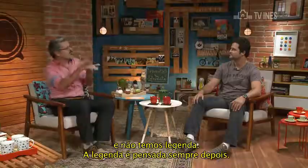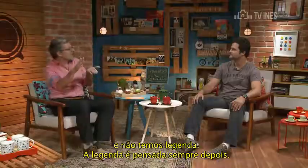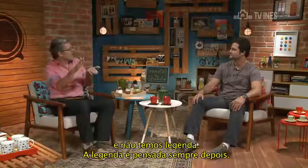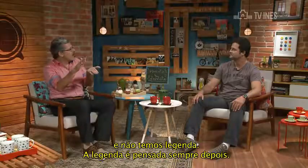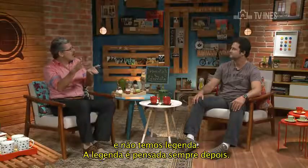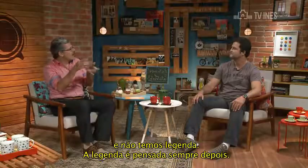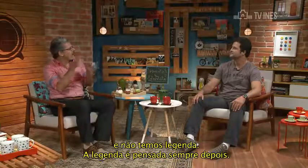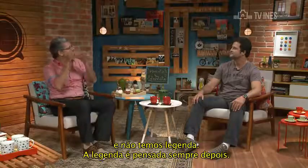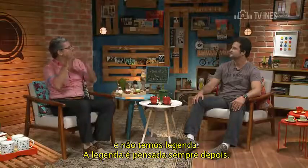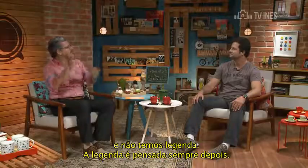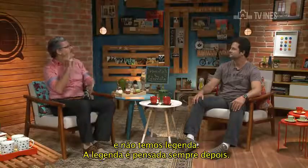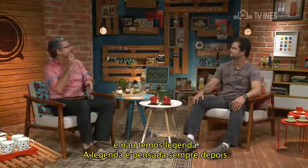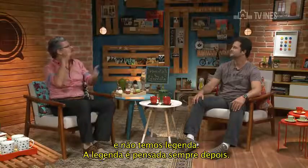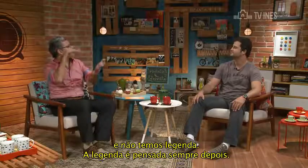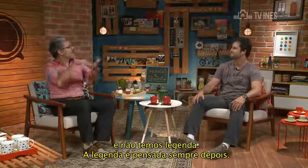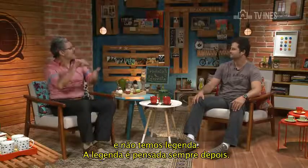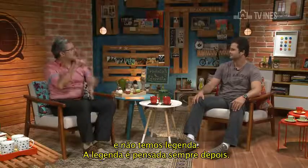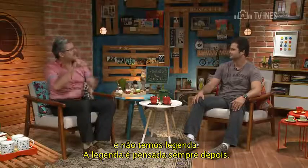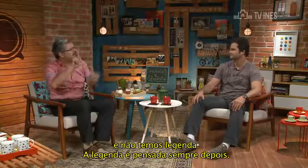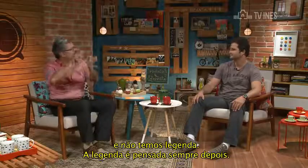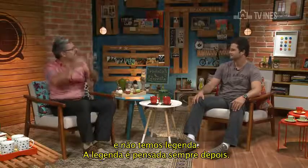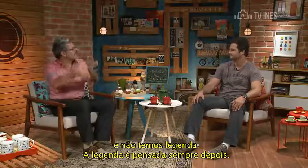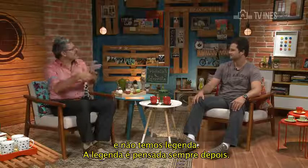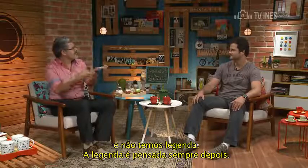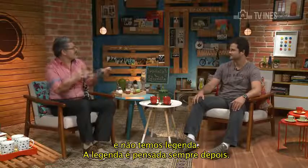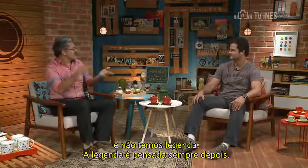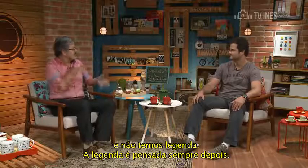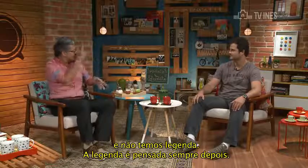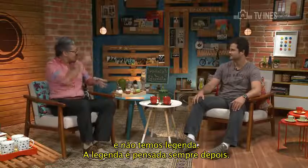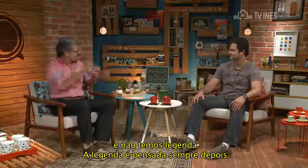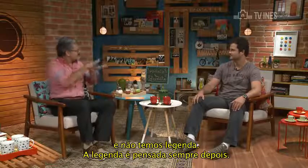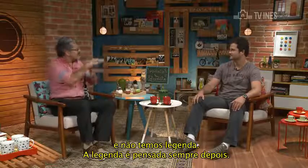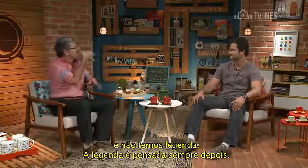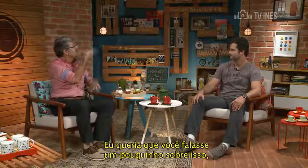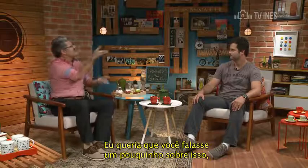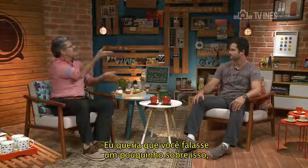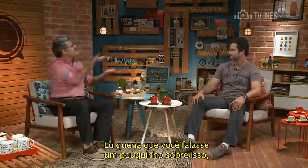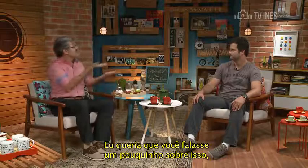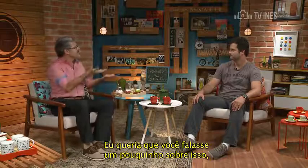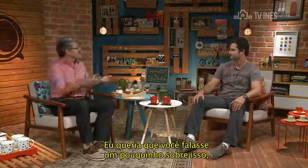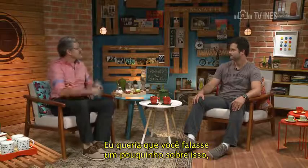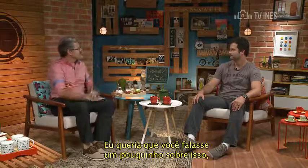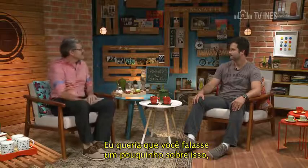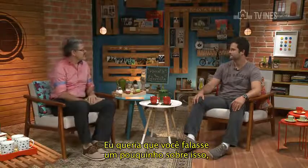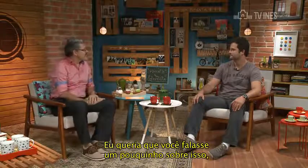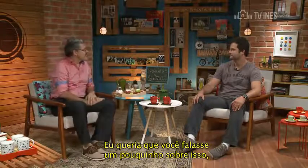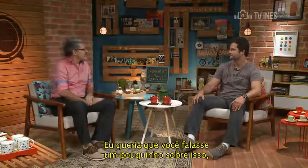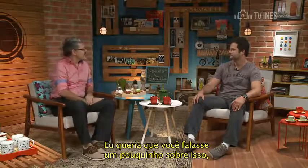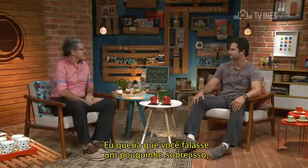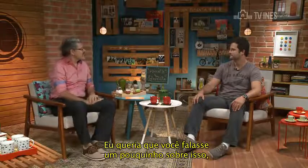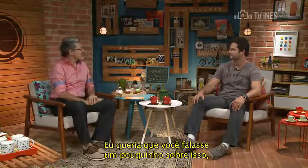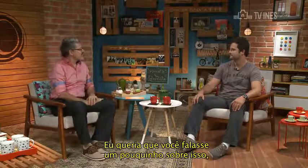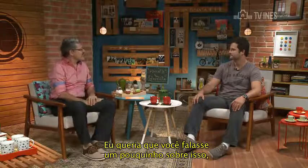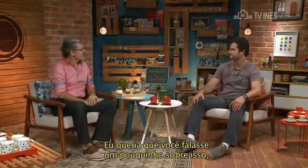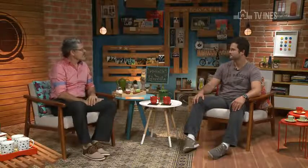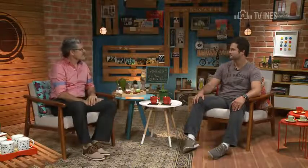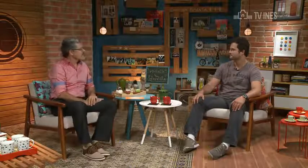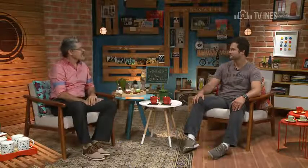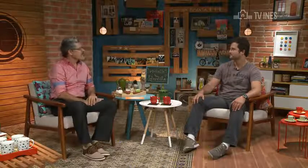temos legenda. A legenda é pensada sempre depois. Eu queria que você falasse um pouquinho sobre